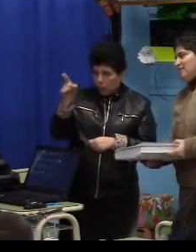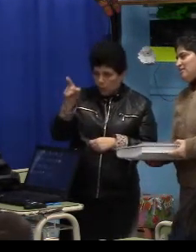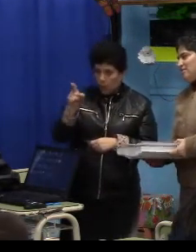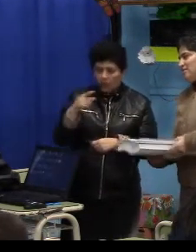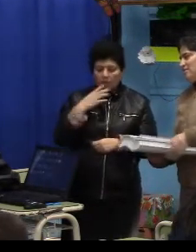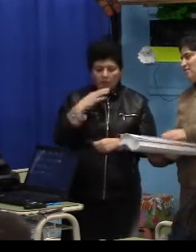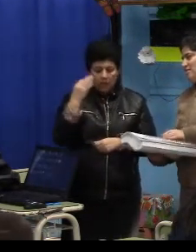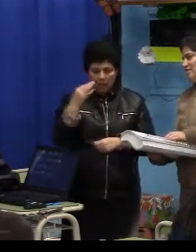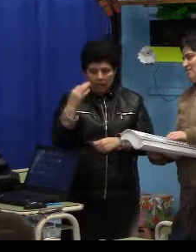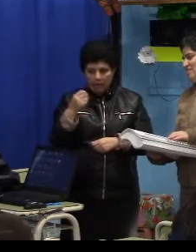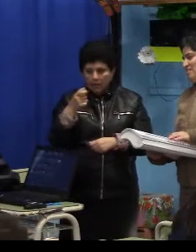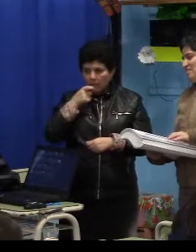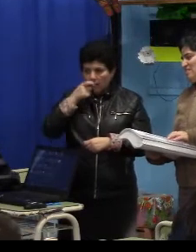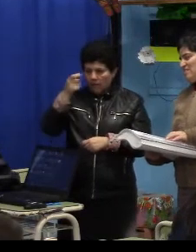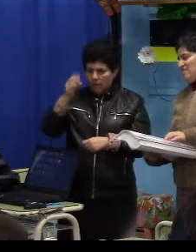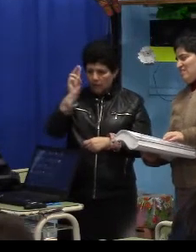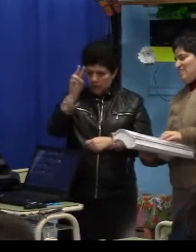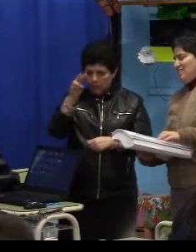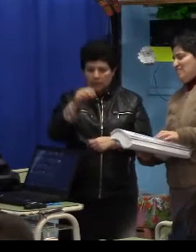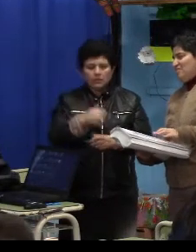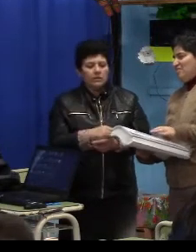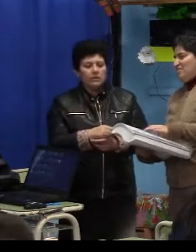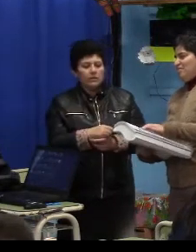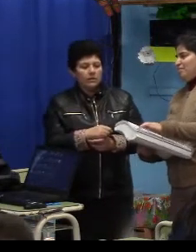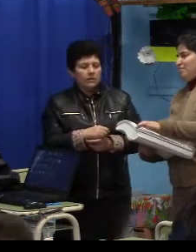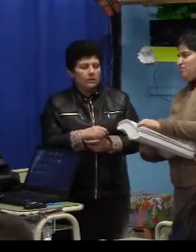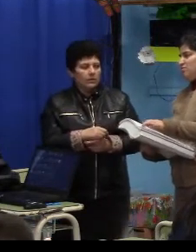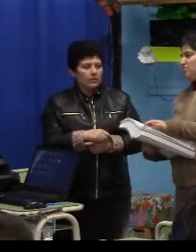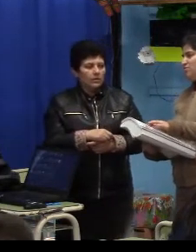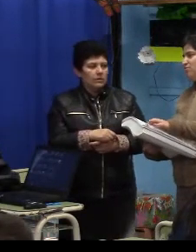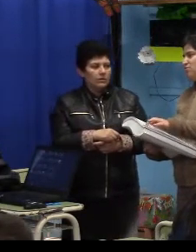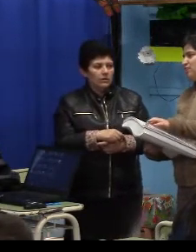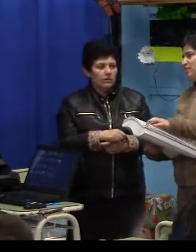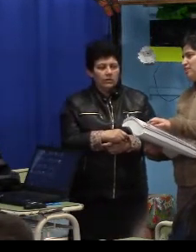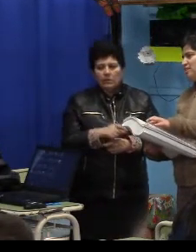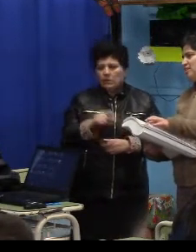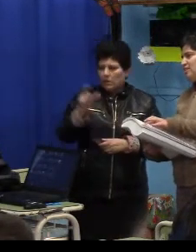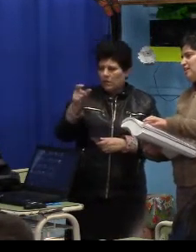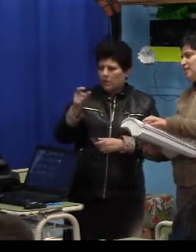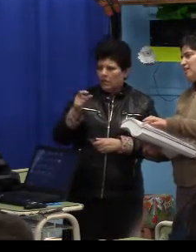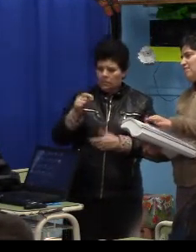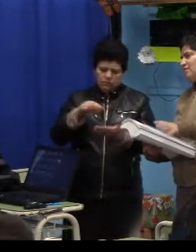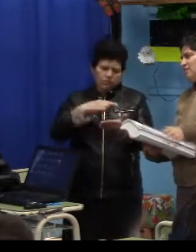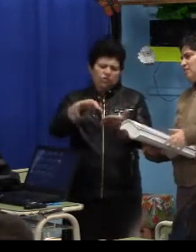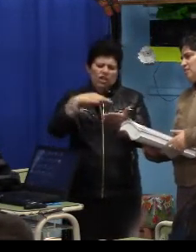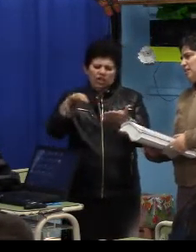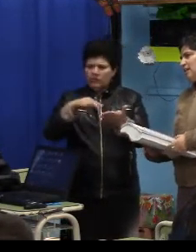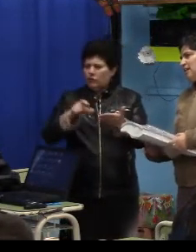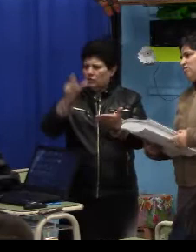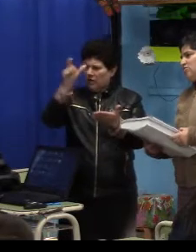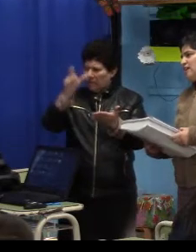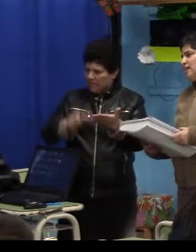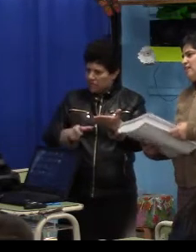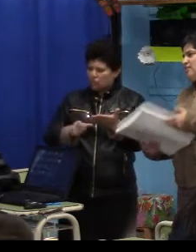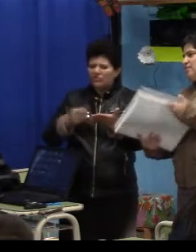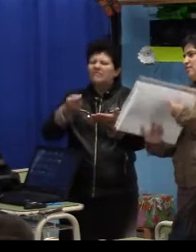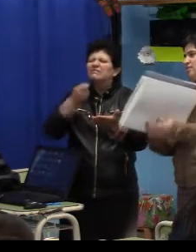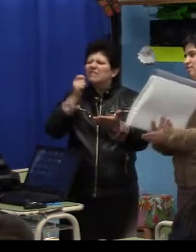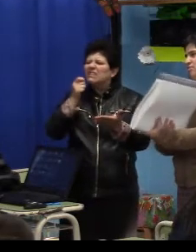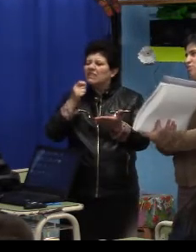las letras. La letra no es de una persona frustrada, tirada en la cama, y que los